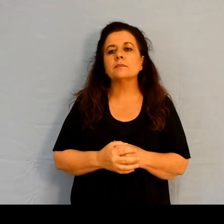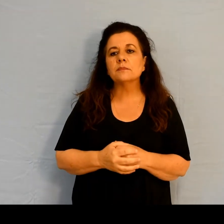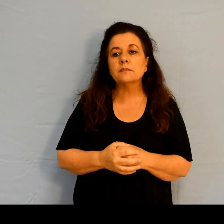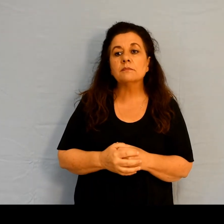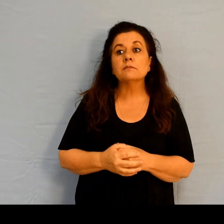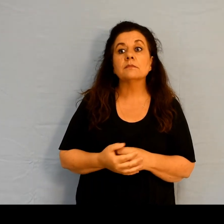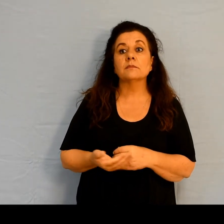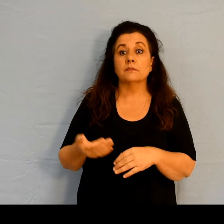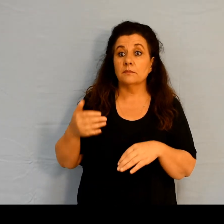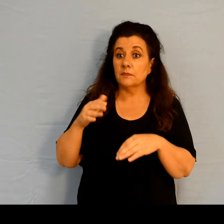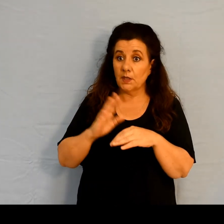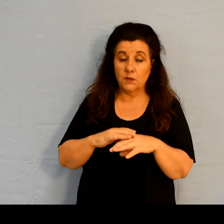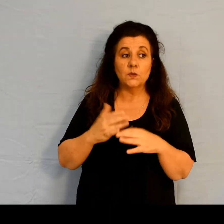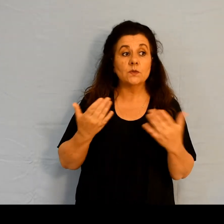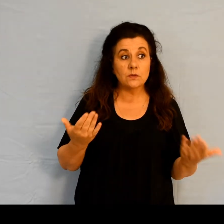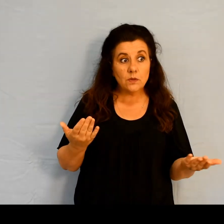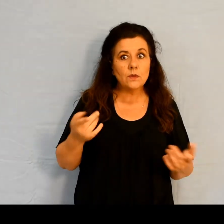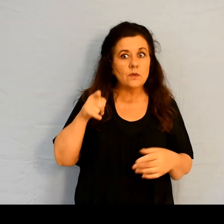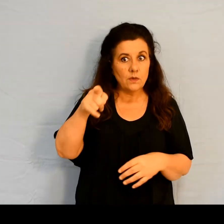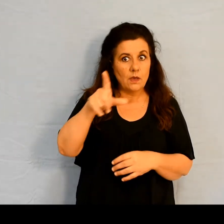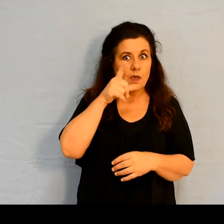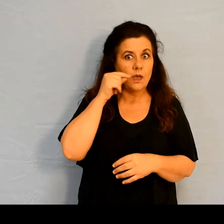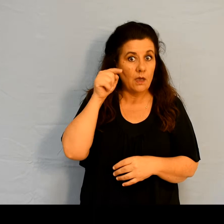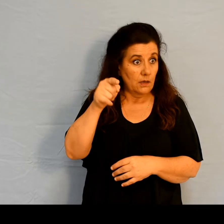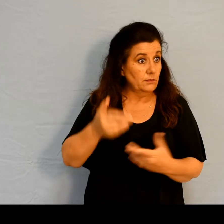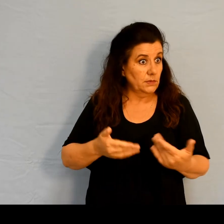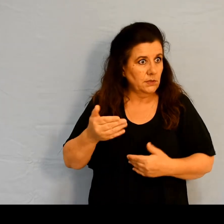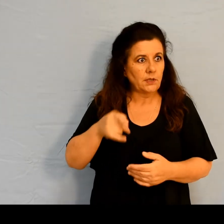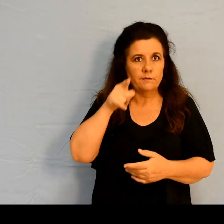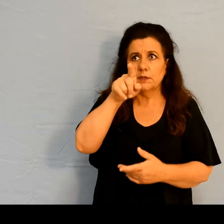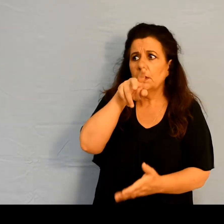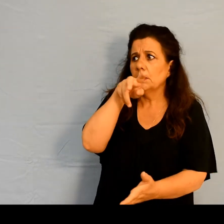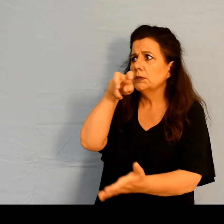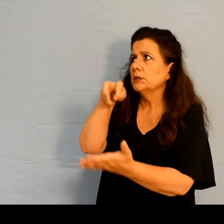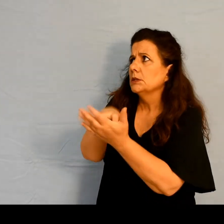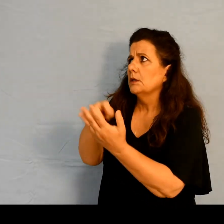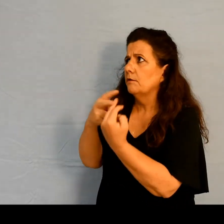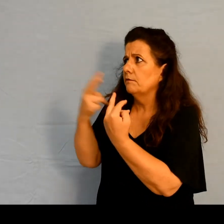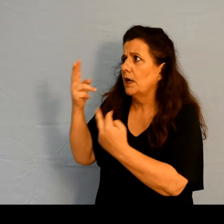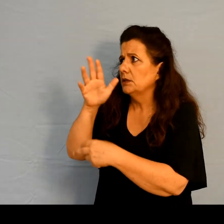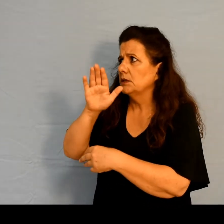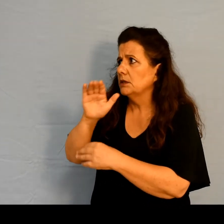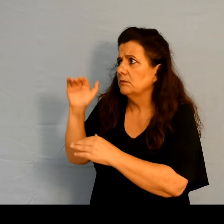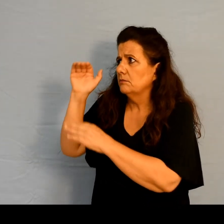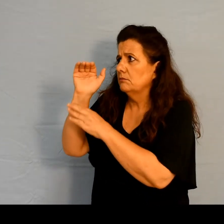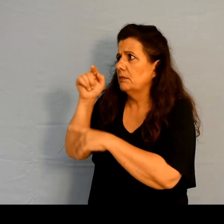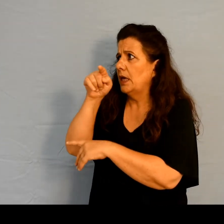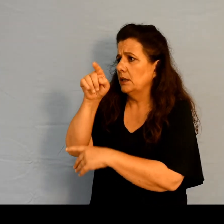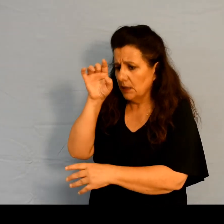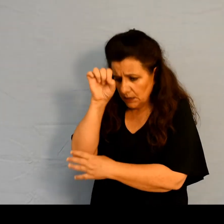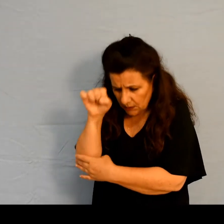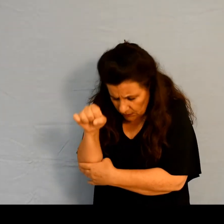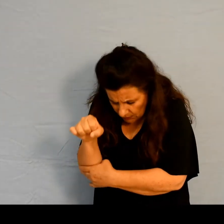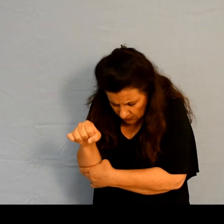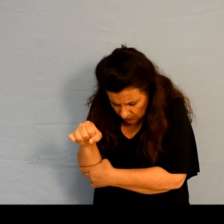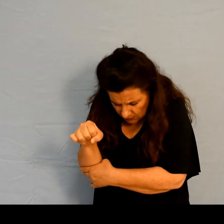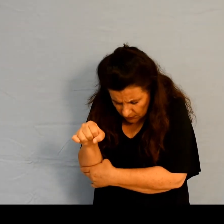Alors, tombant à ses pieds, le serviteur demeurait prosterné et disait « Prends